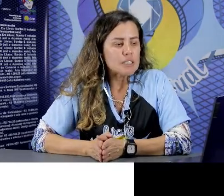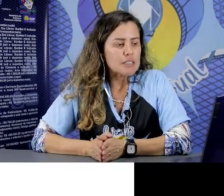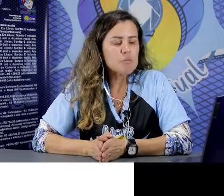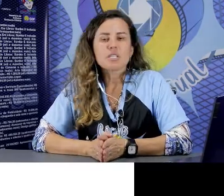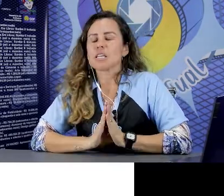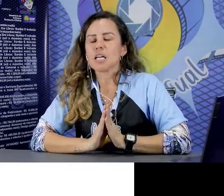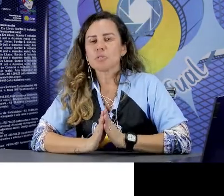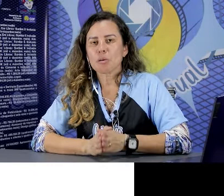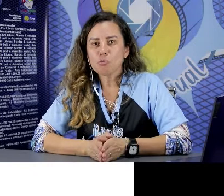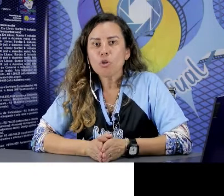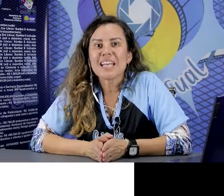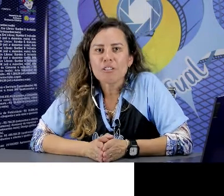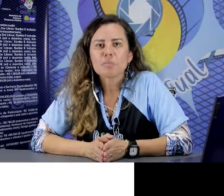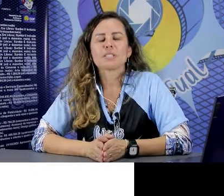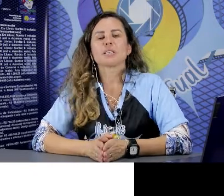Temos exemplos, temos modelos para seguir.